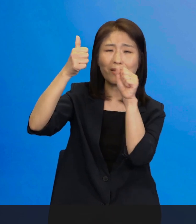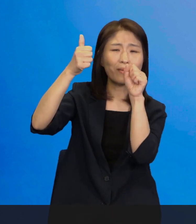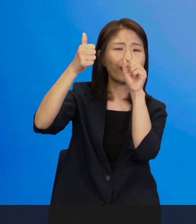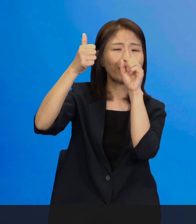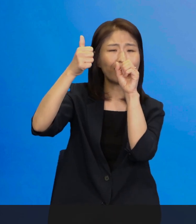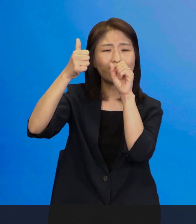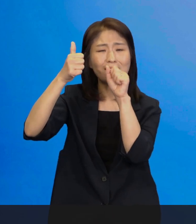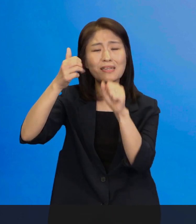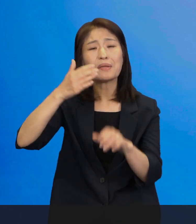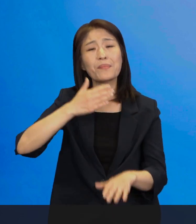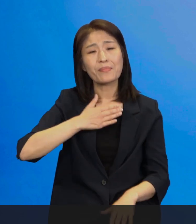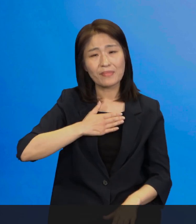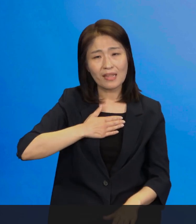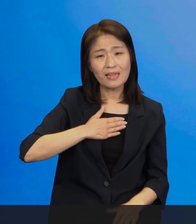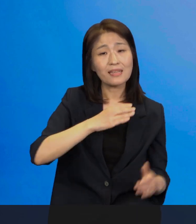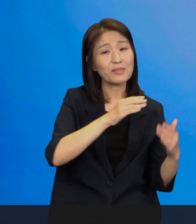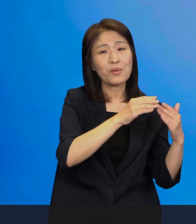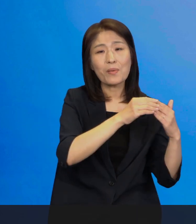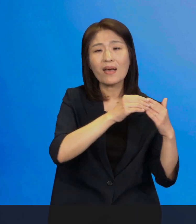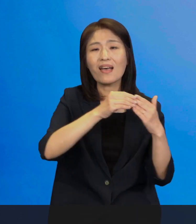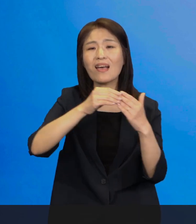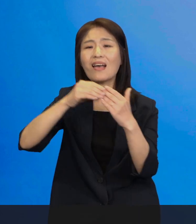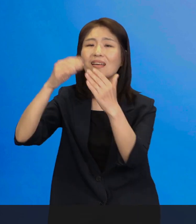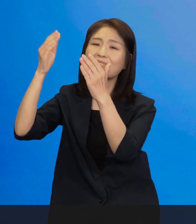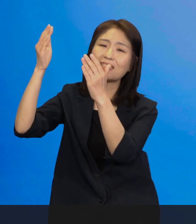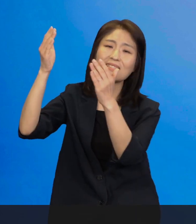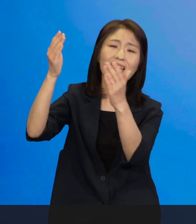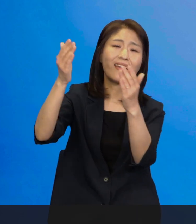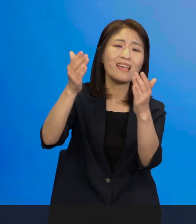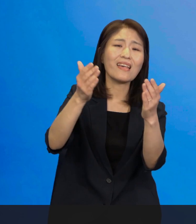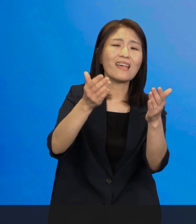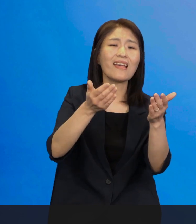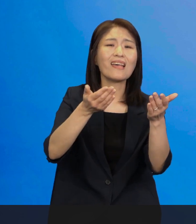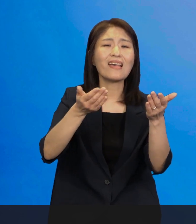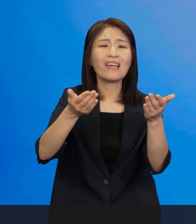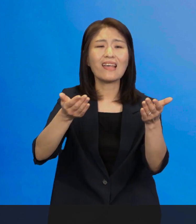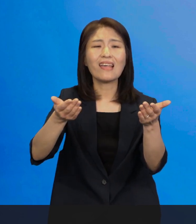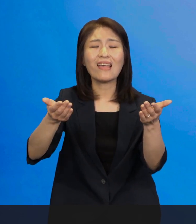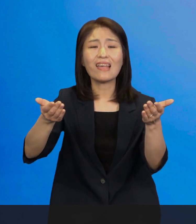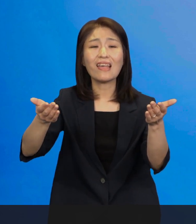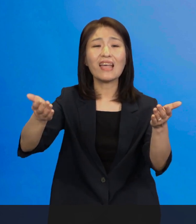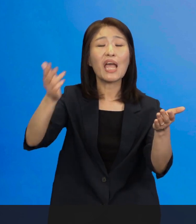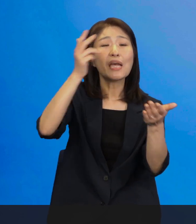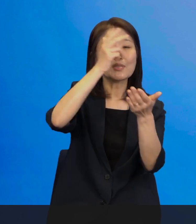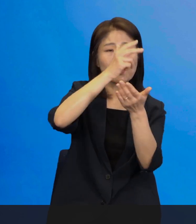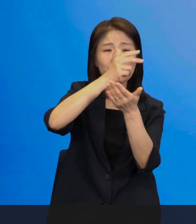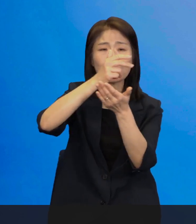주님의 선하심이 날 인도하시네.